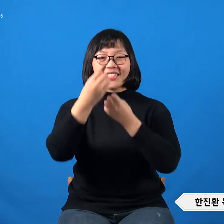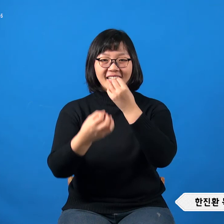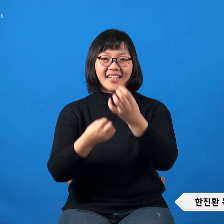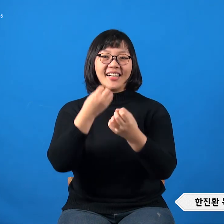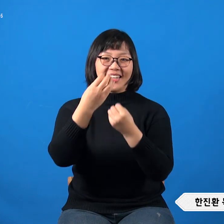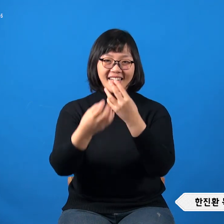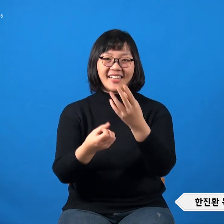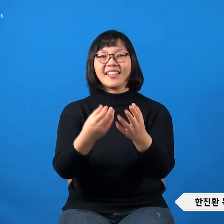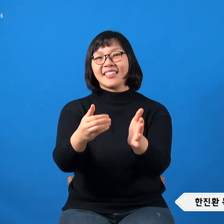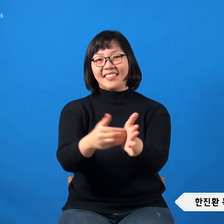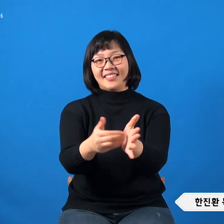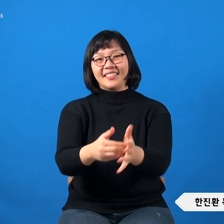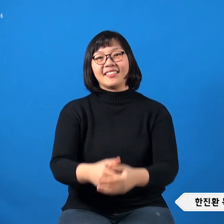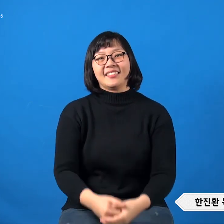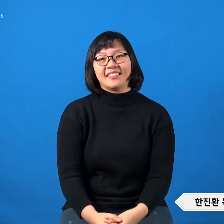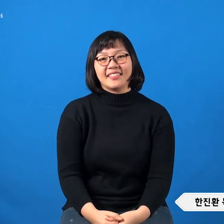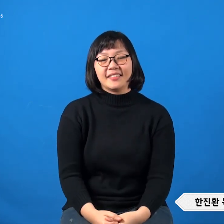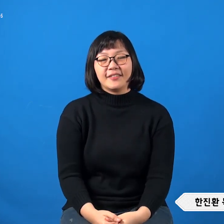여러분,